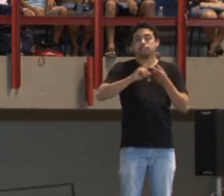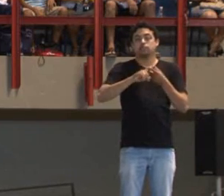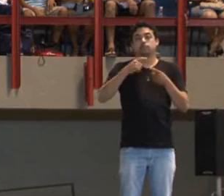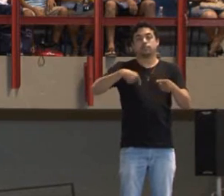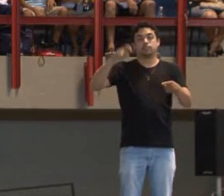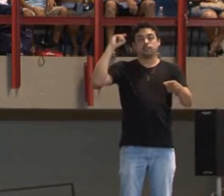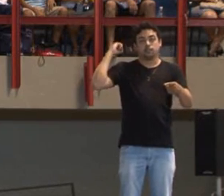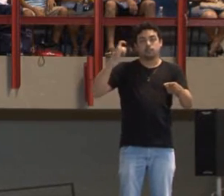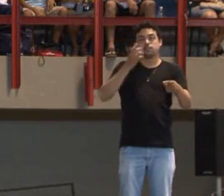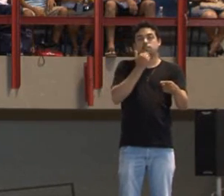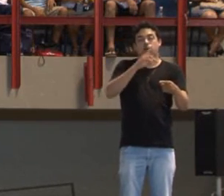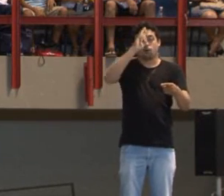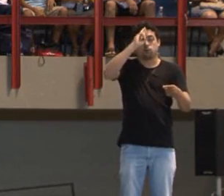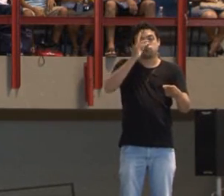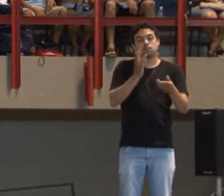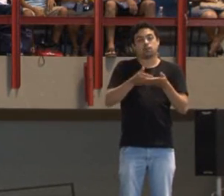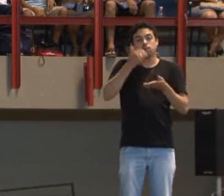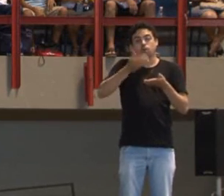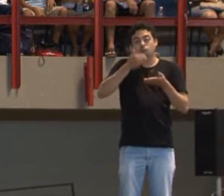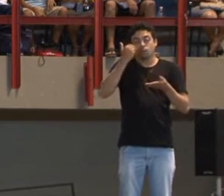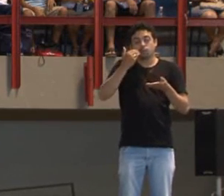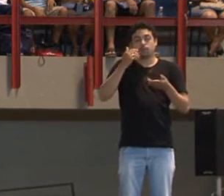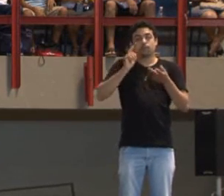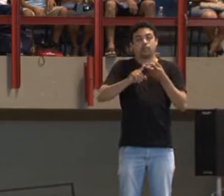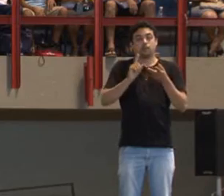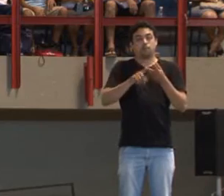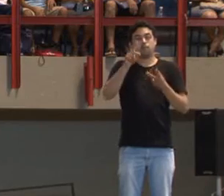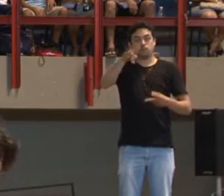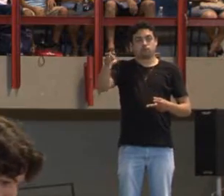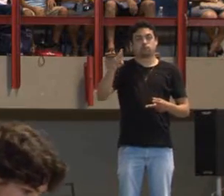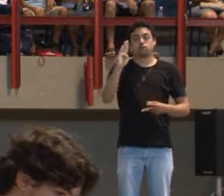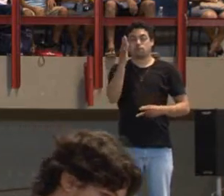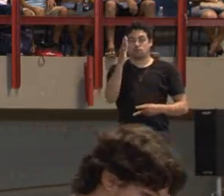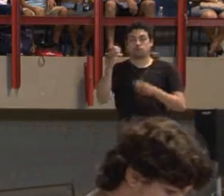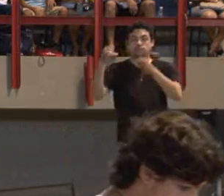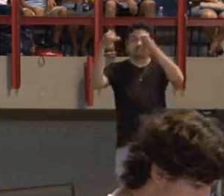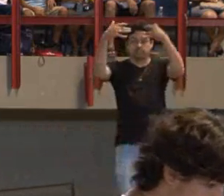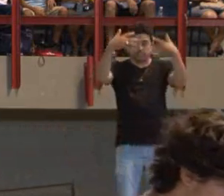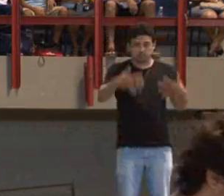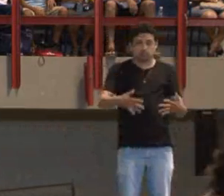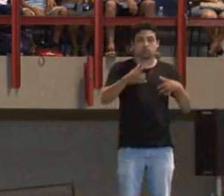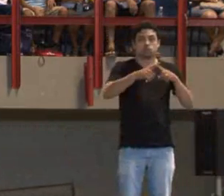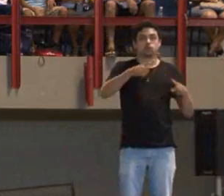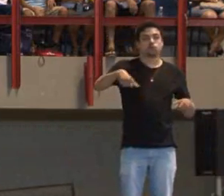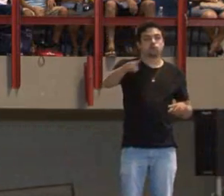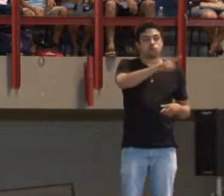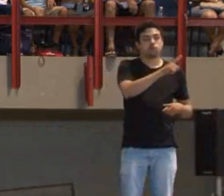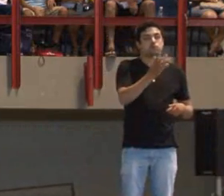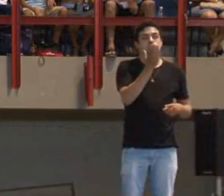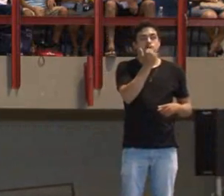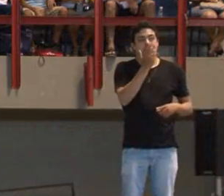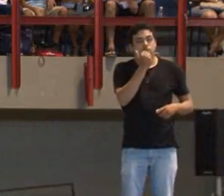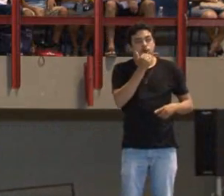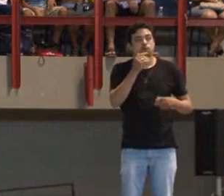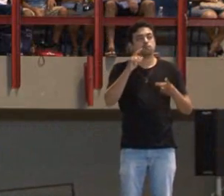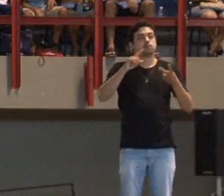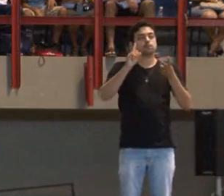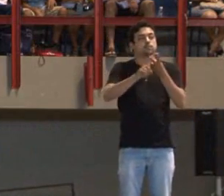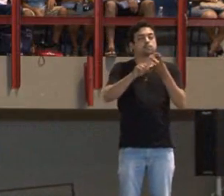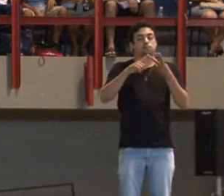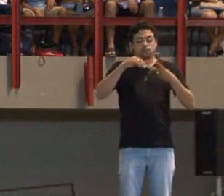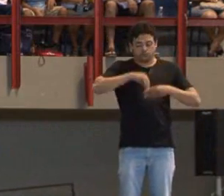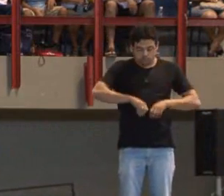que ter comido o almoço. O professor de biologia explica. Quando você se alimenta, quebra os